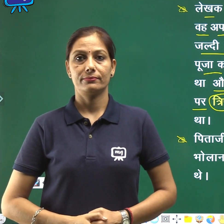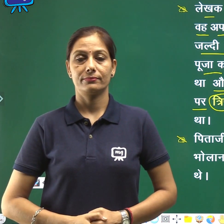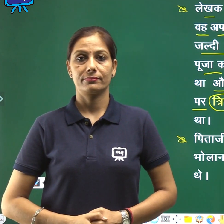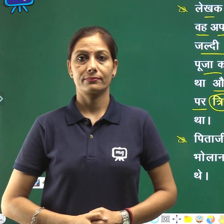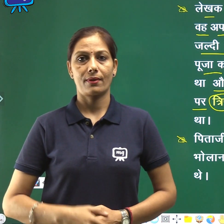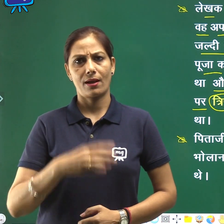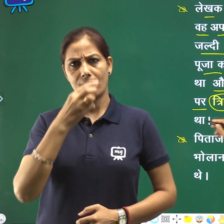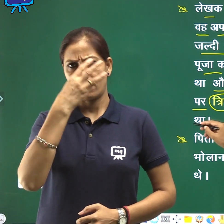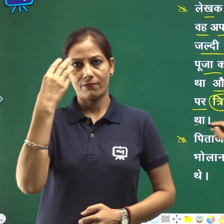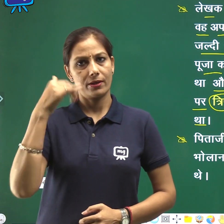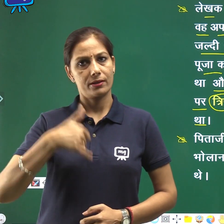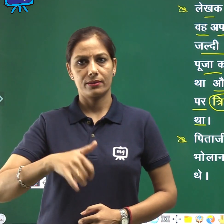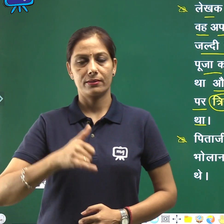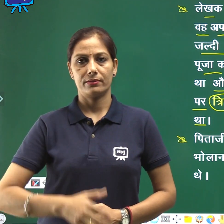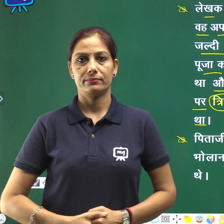लगवाया करता था।